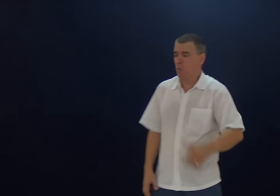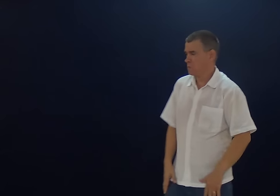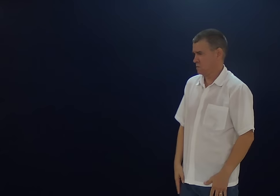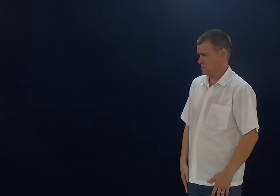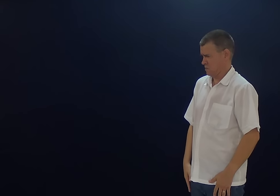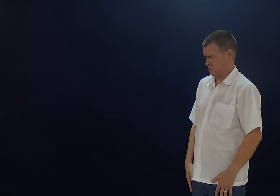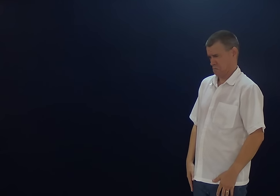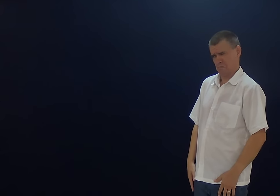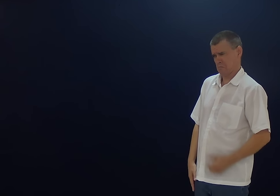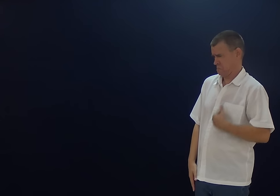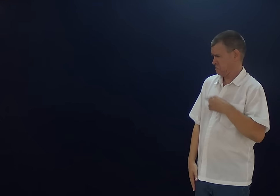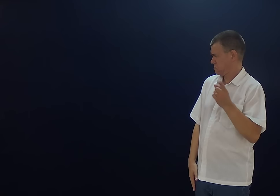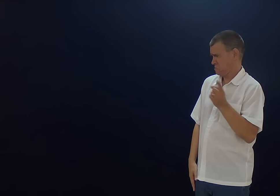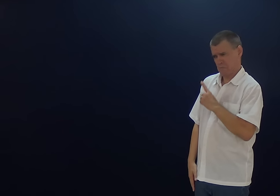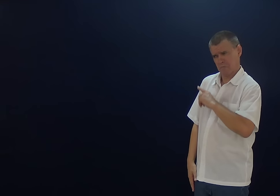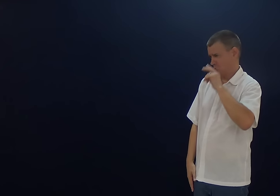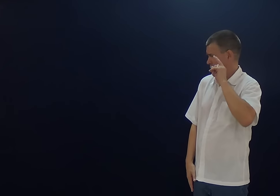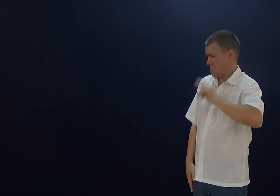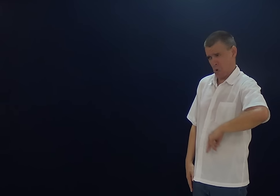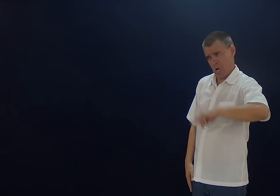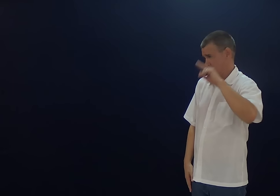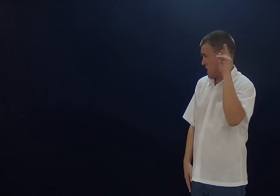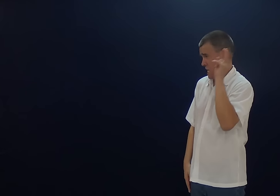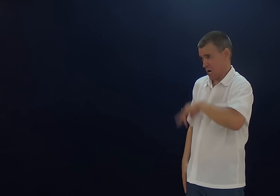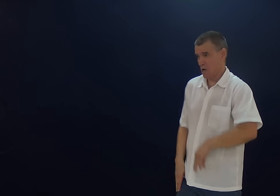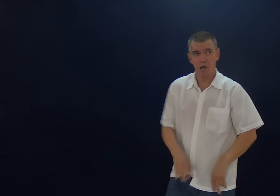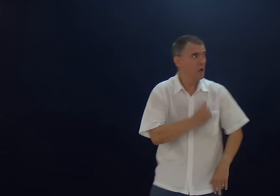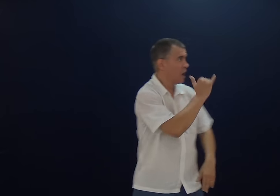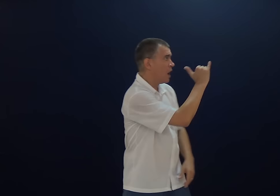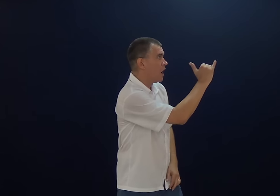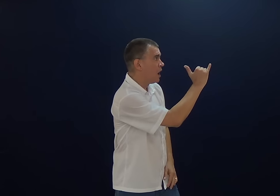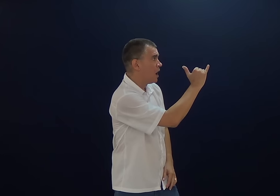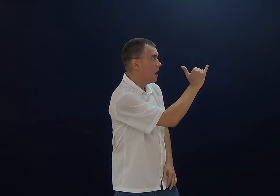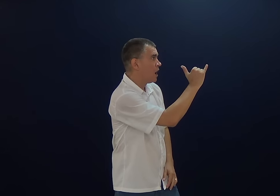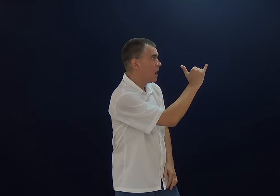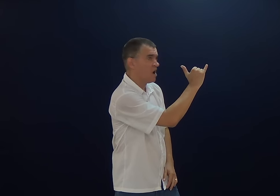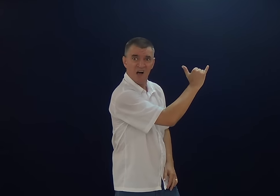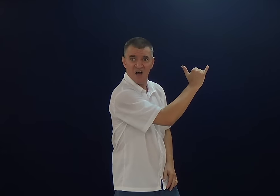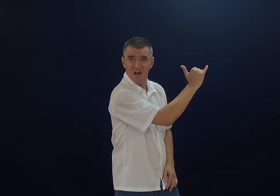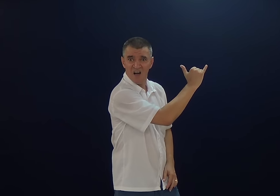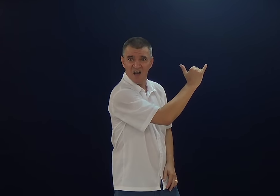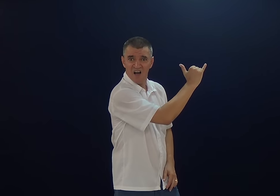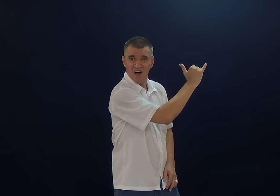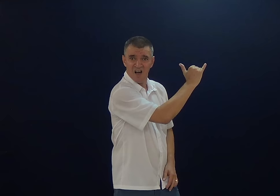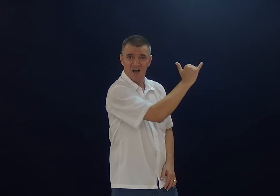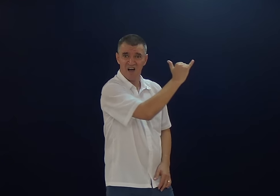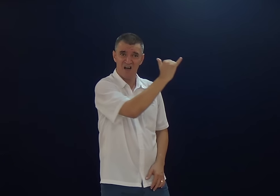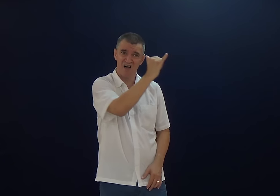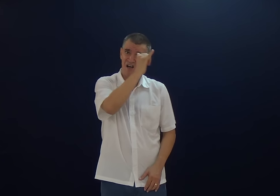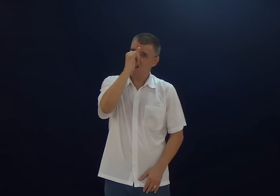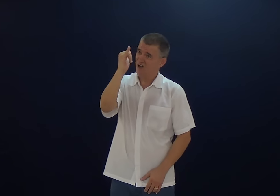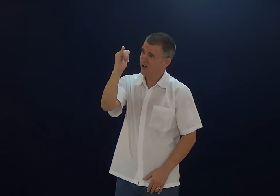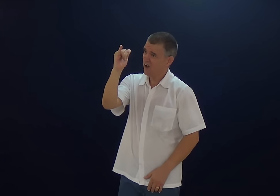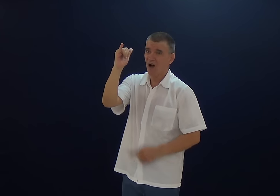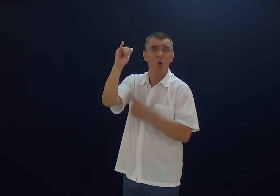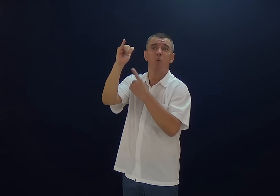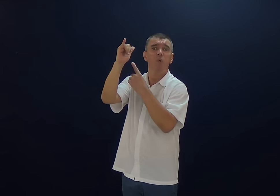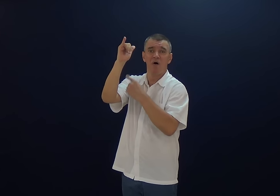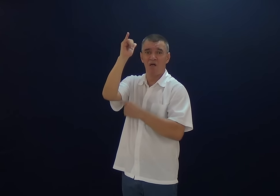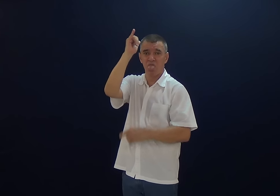você tem uma amante eu não nunca Hã Como assim e e